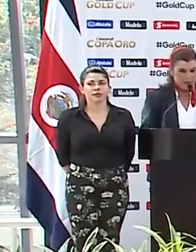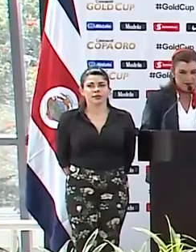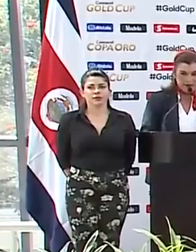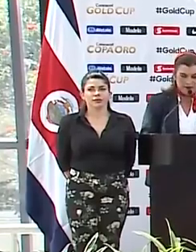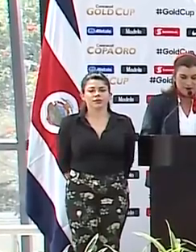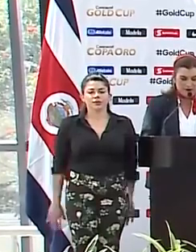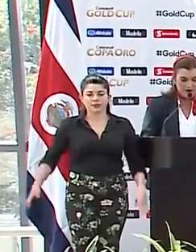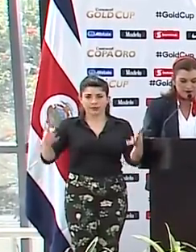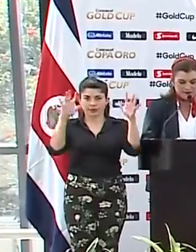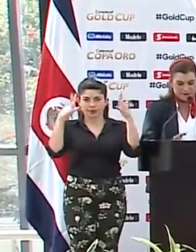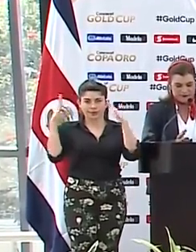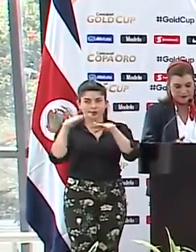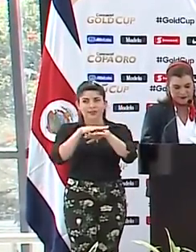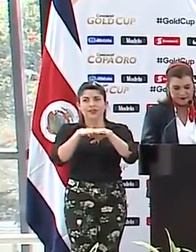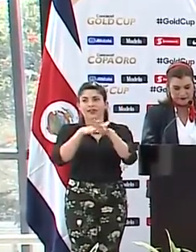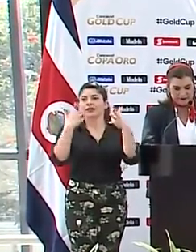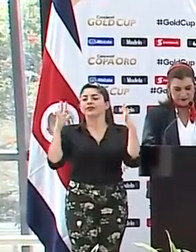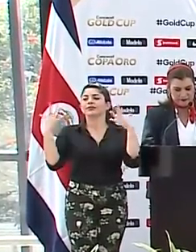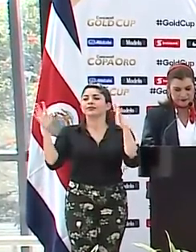El aplauso, por favor.